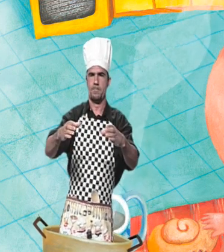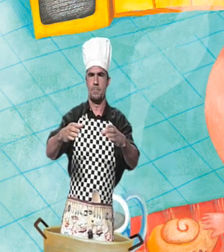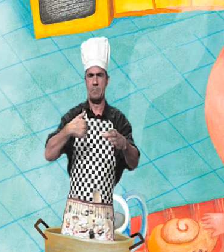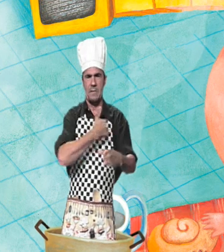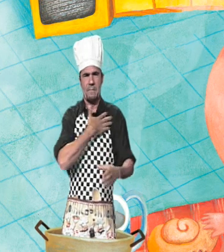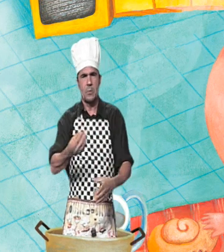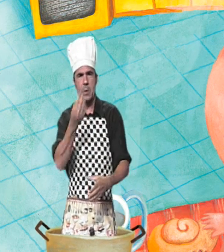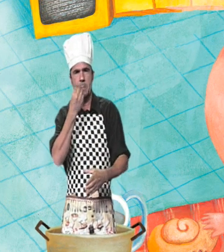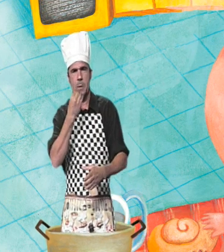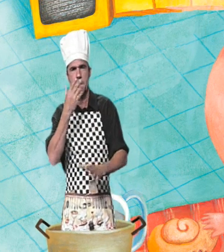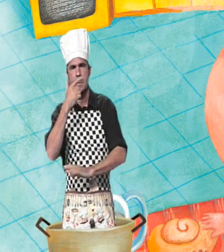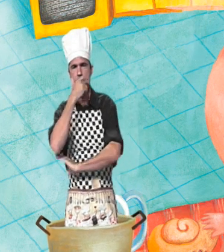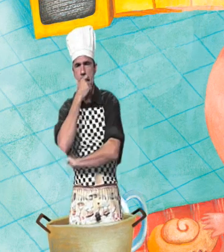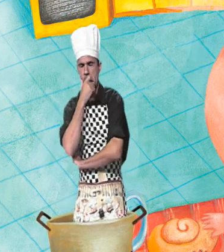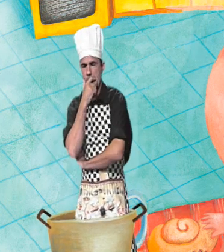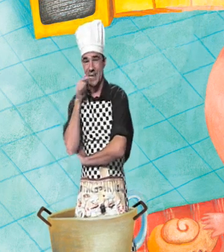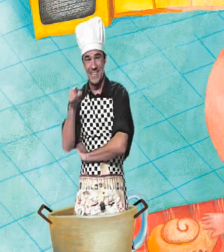menjar. Va pensar en Xim.